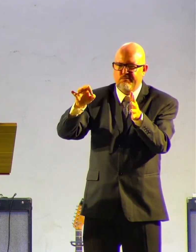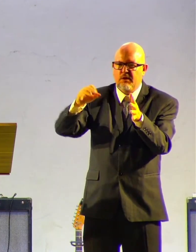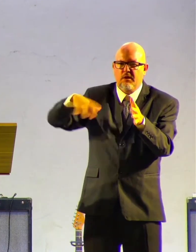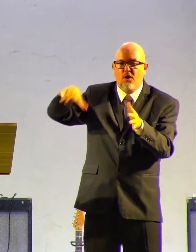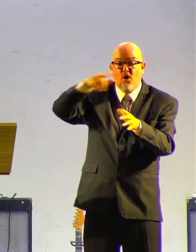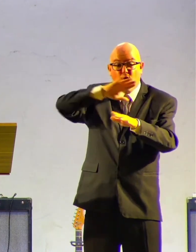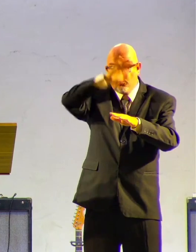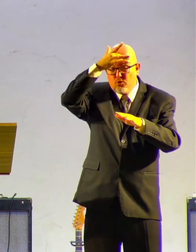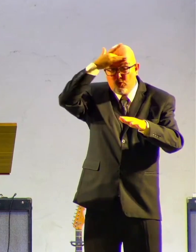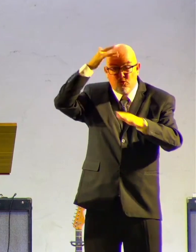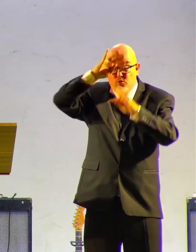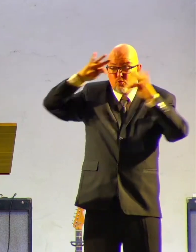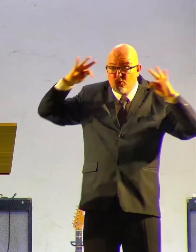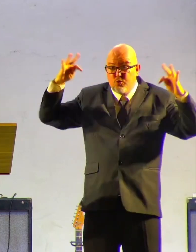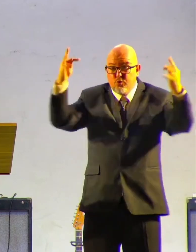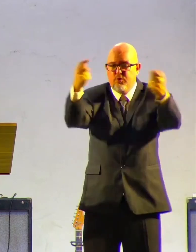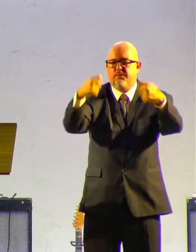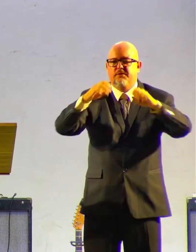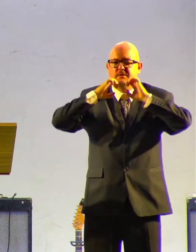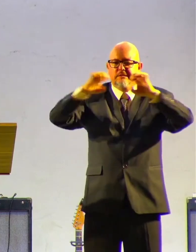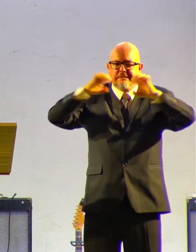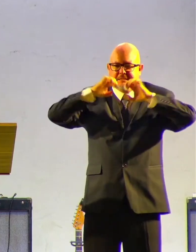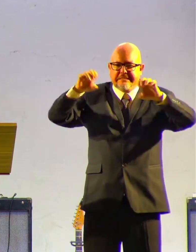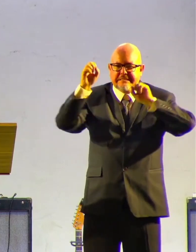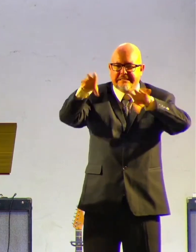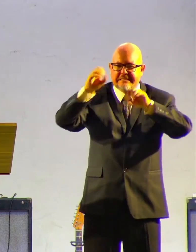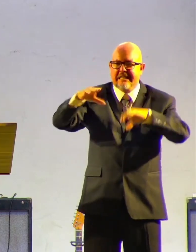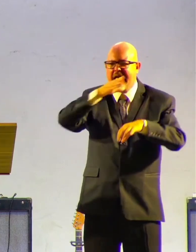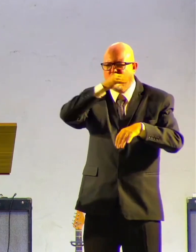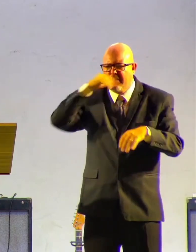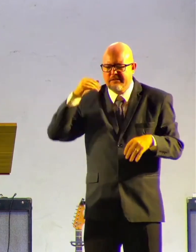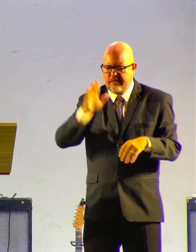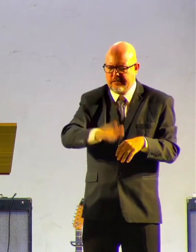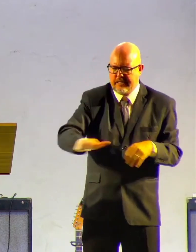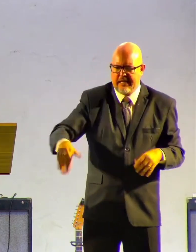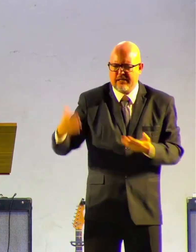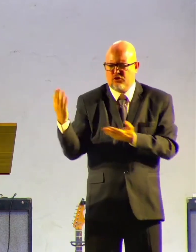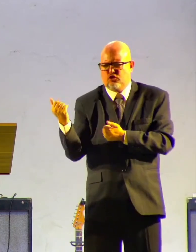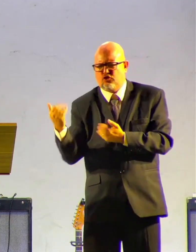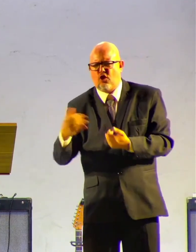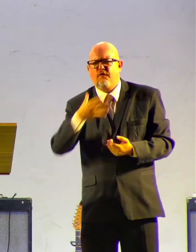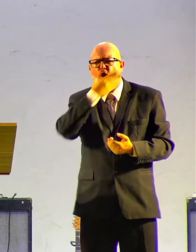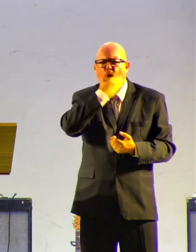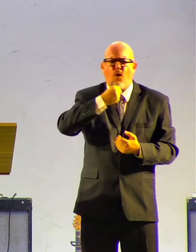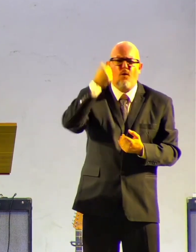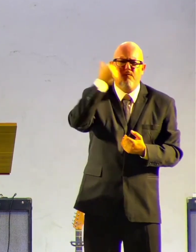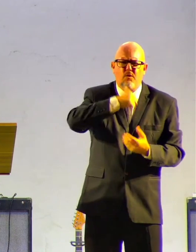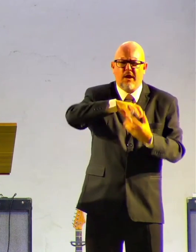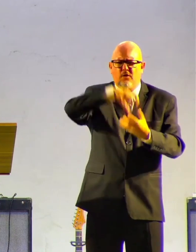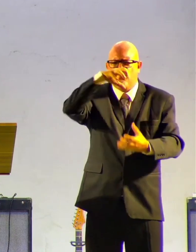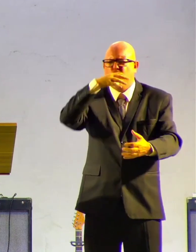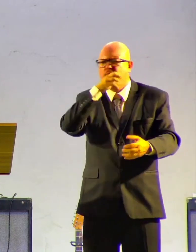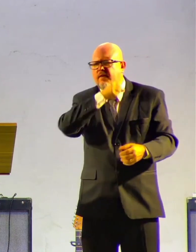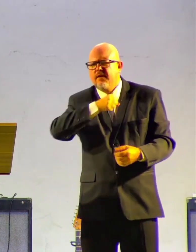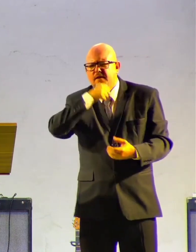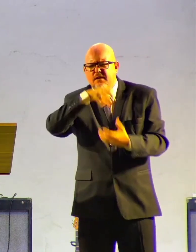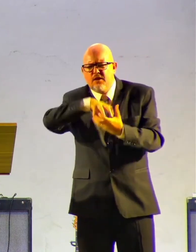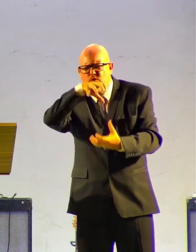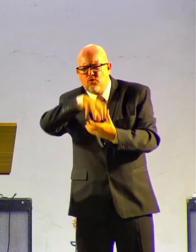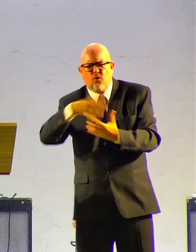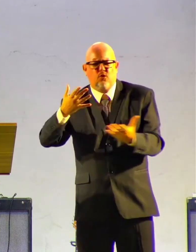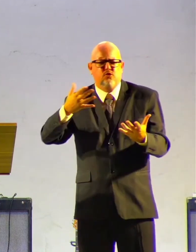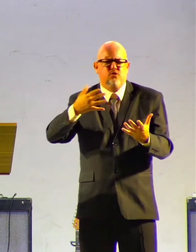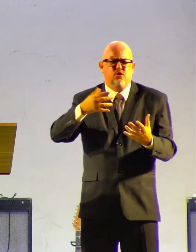Todos se levantam. Crianças se levantam, adolescentes se levantam, jovens se levantam, homens e mulheres se levantam, velhos se